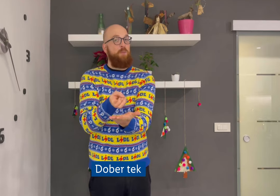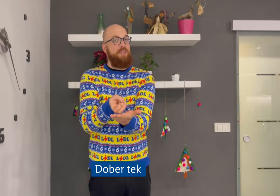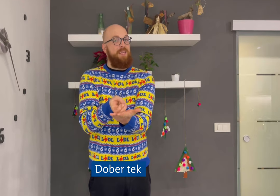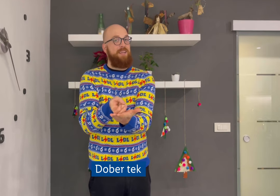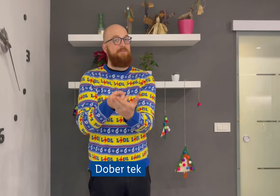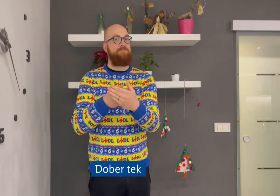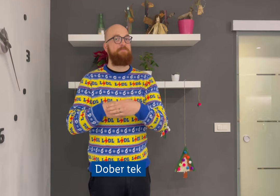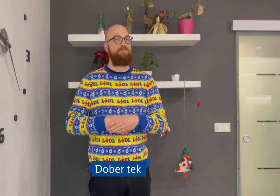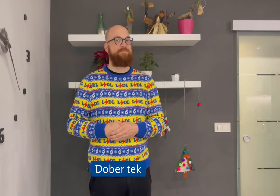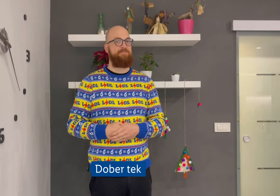Dober tek!